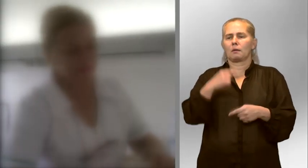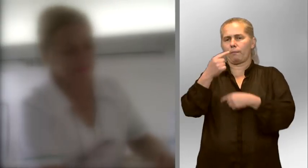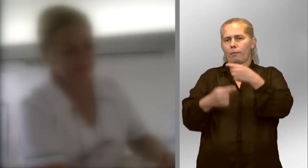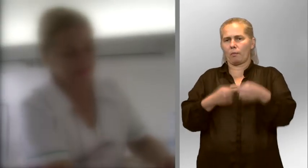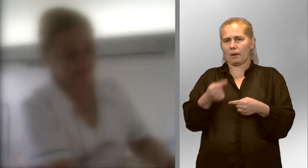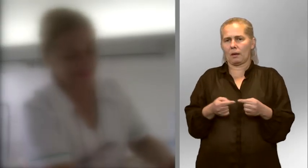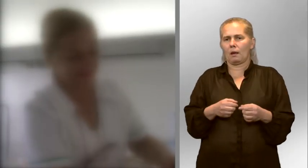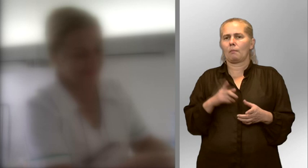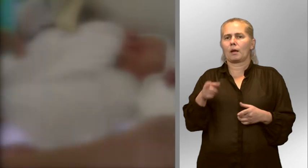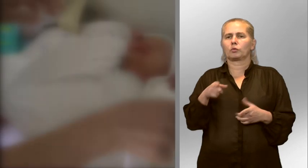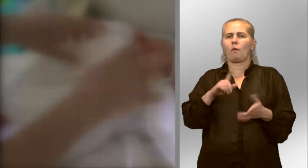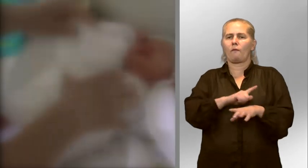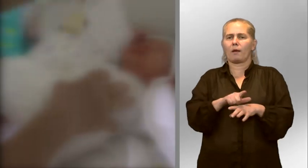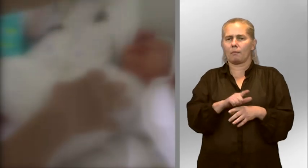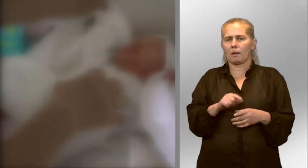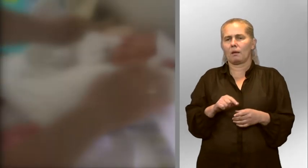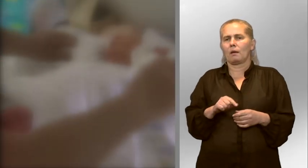meseci događaju se promene.